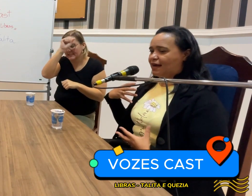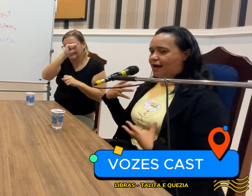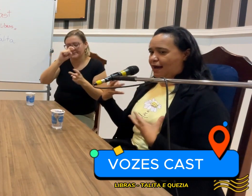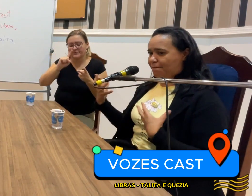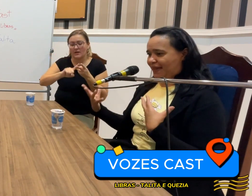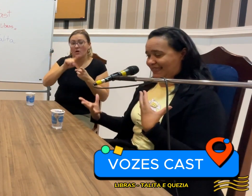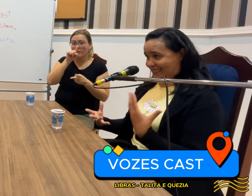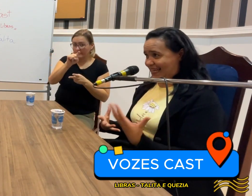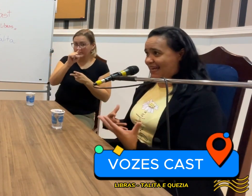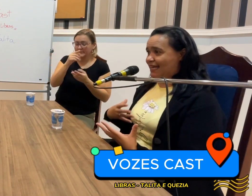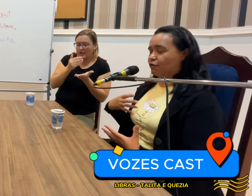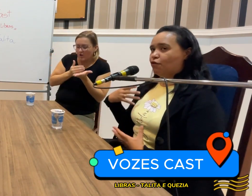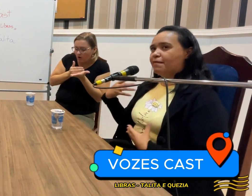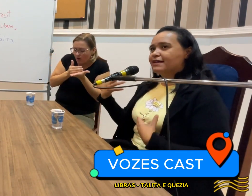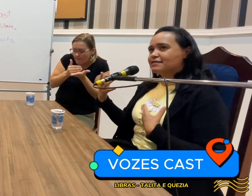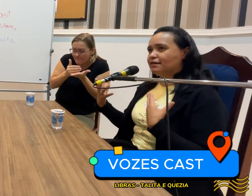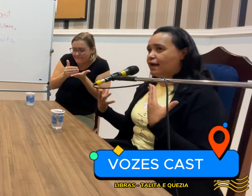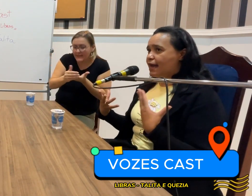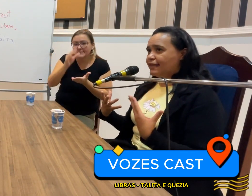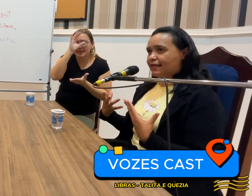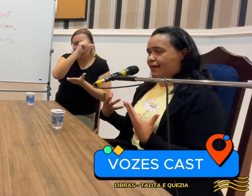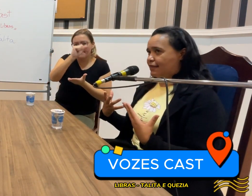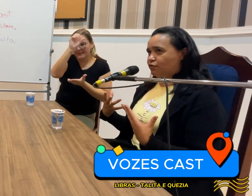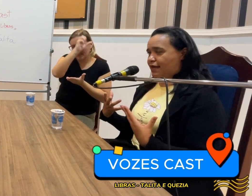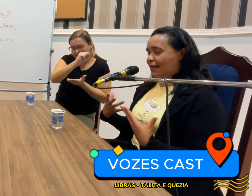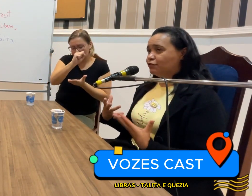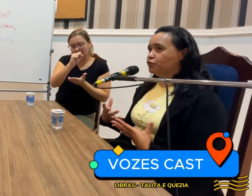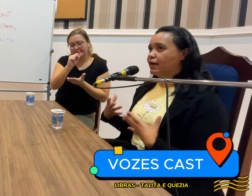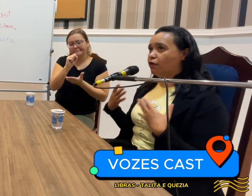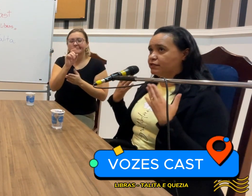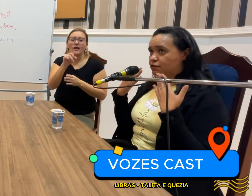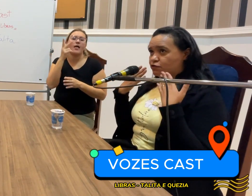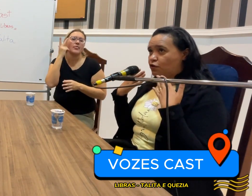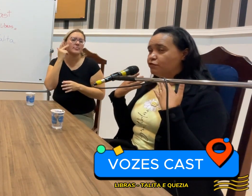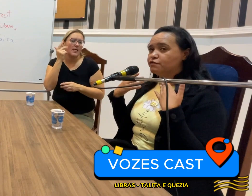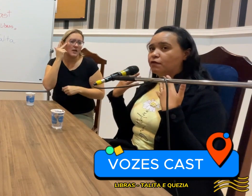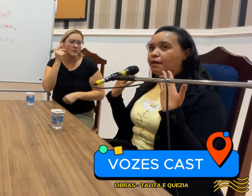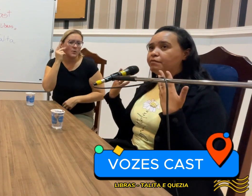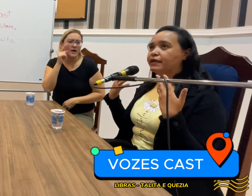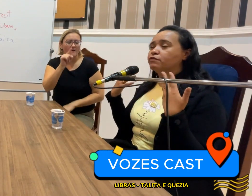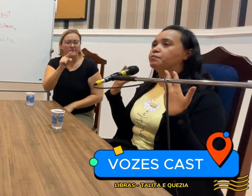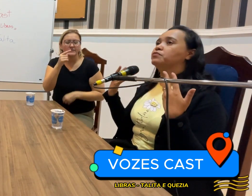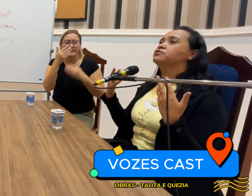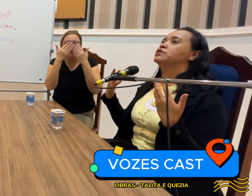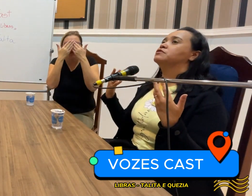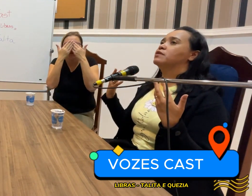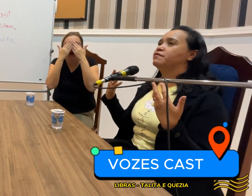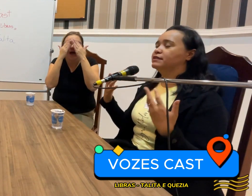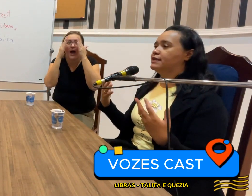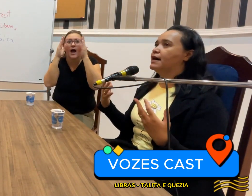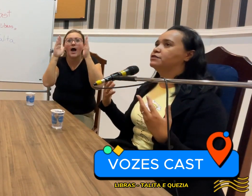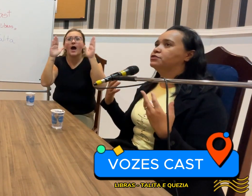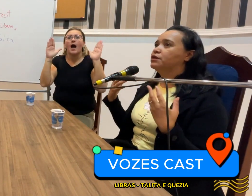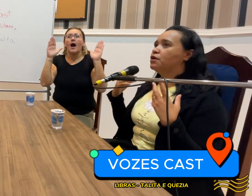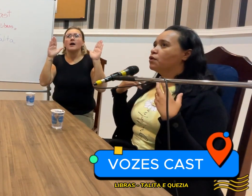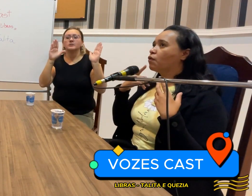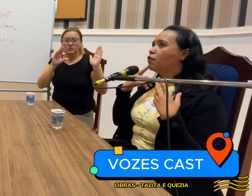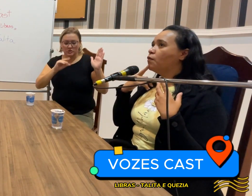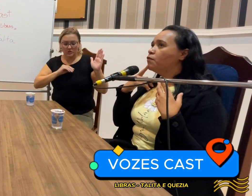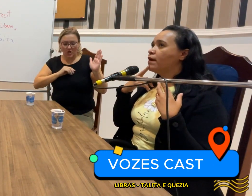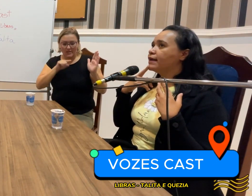começa a aprender, é natural que seus olhos vão abrindo. Puxa, isso é